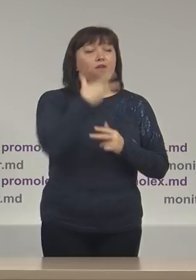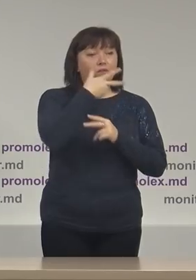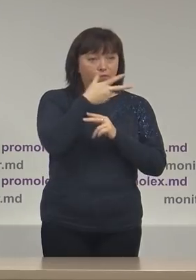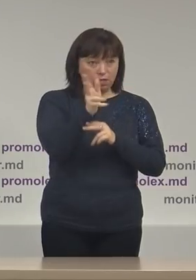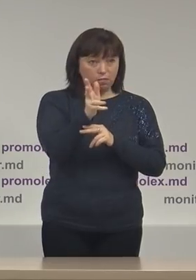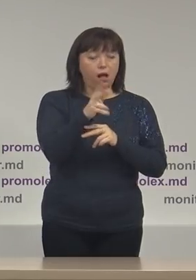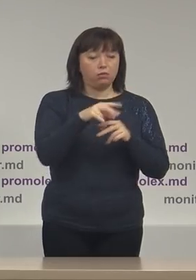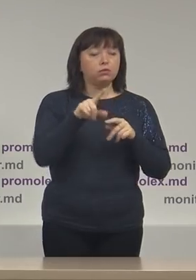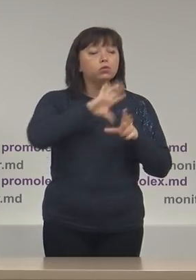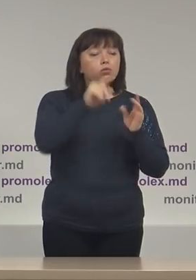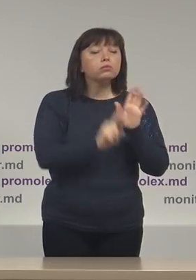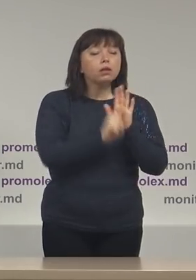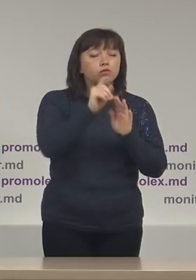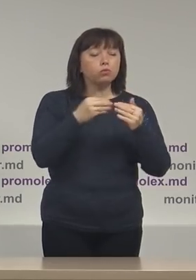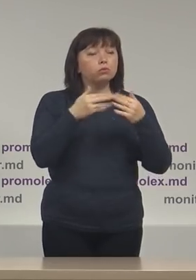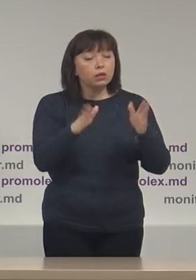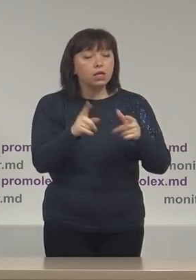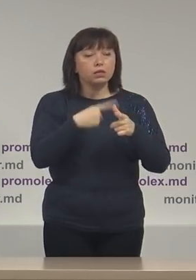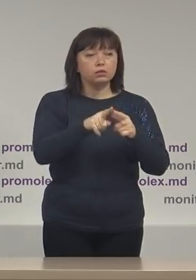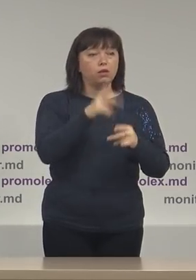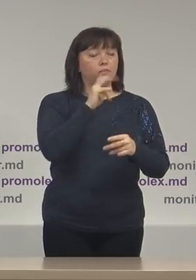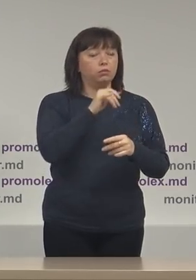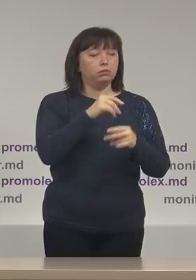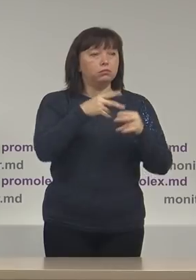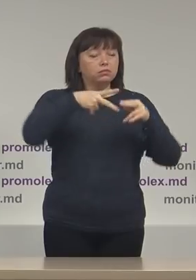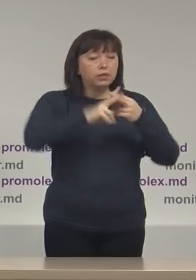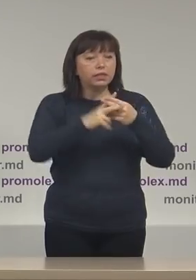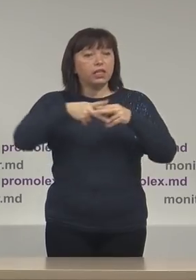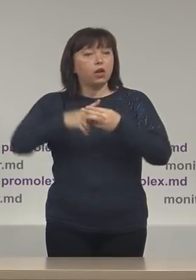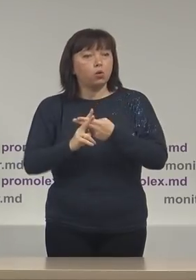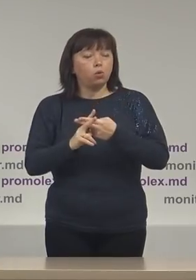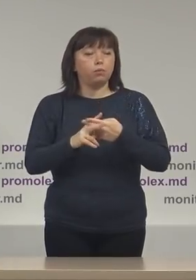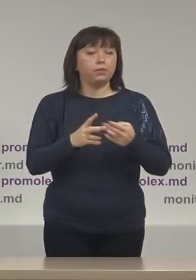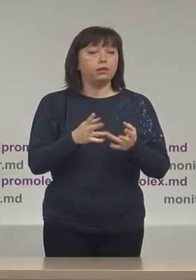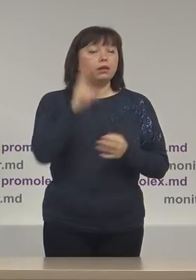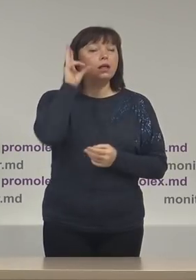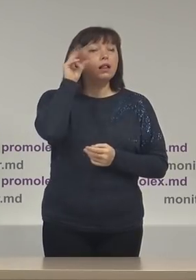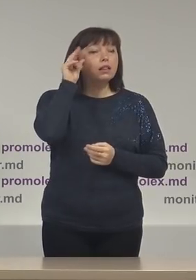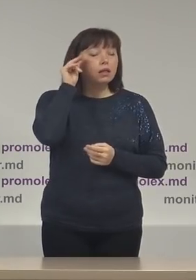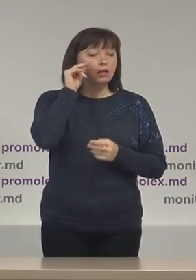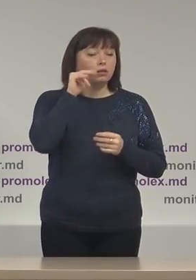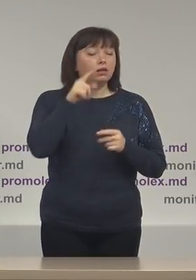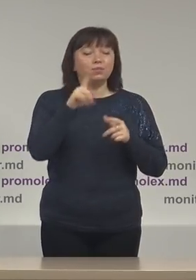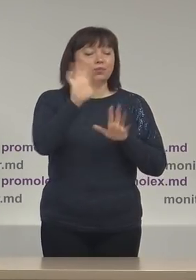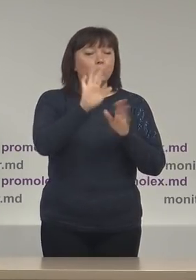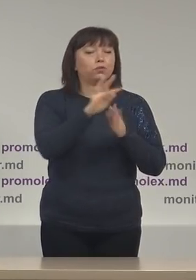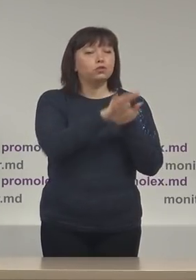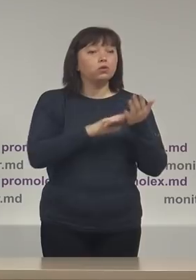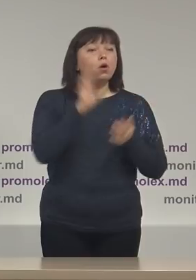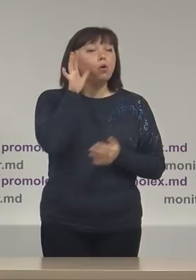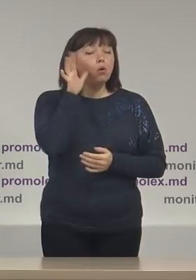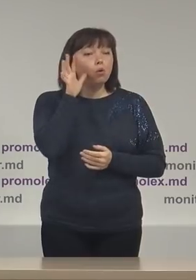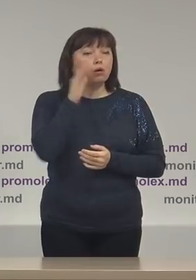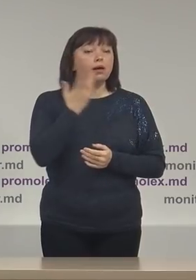filmate procedurile, fie nu au fost întrerupte la data sau la ora, cer scuze, în